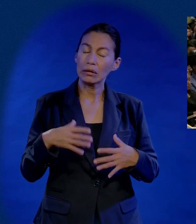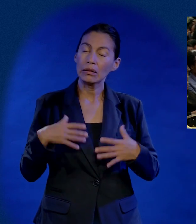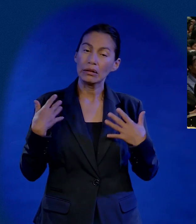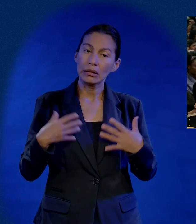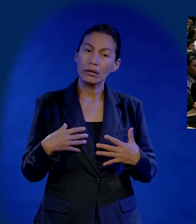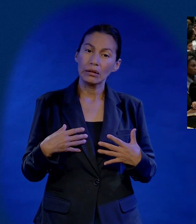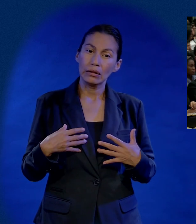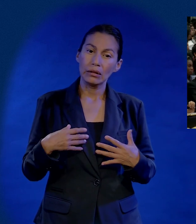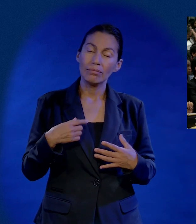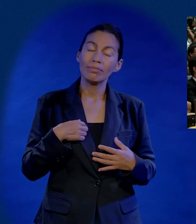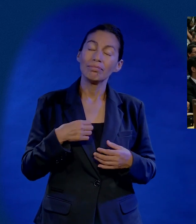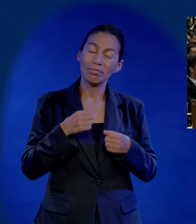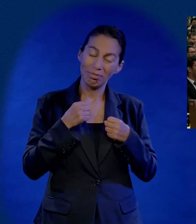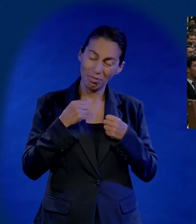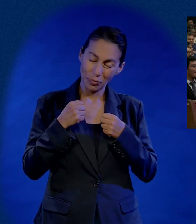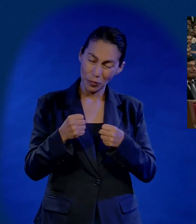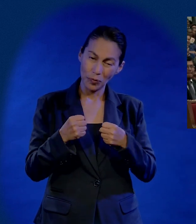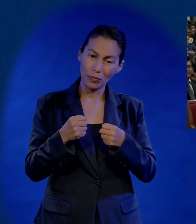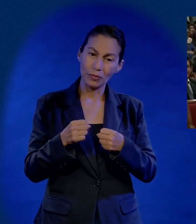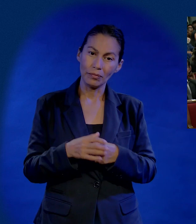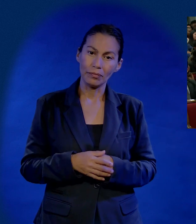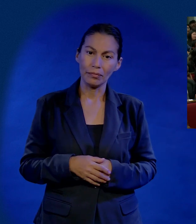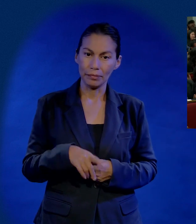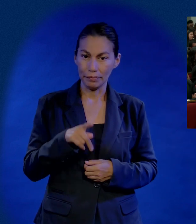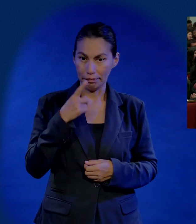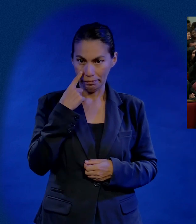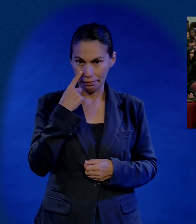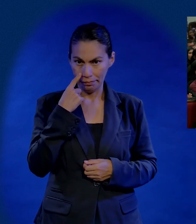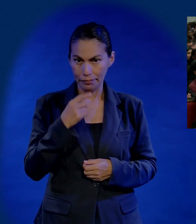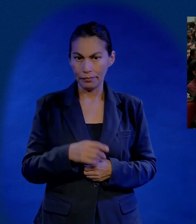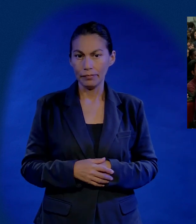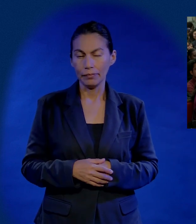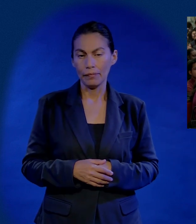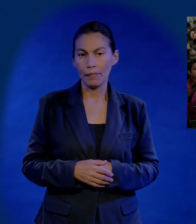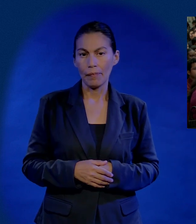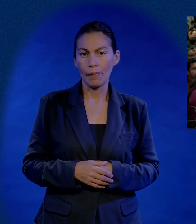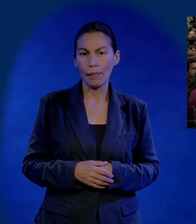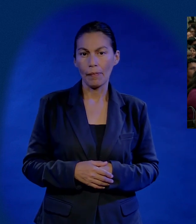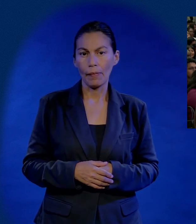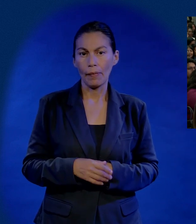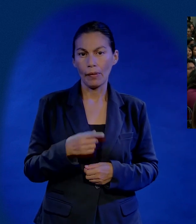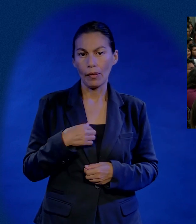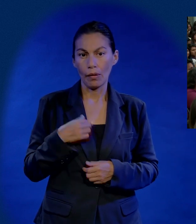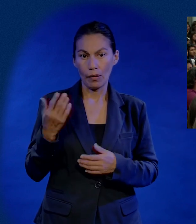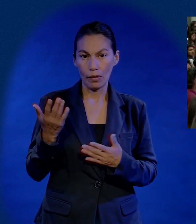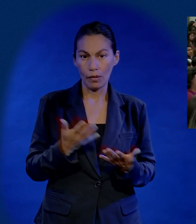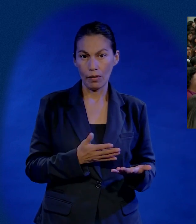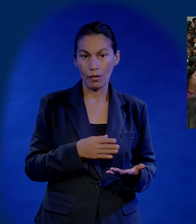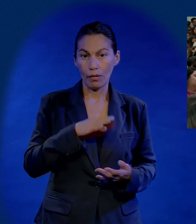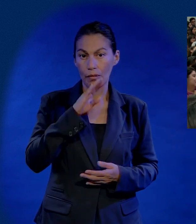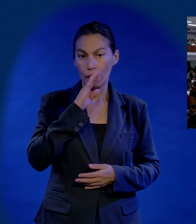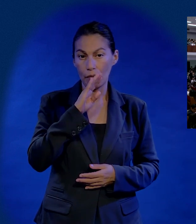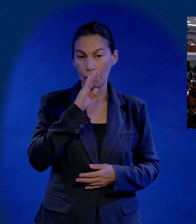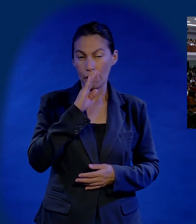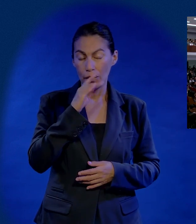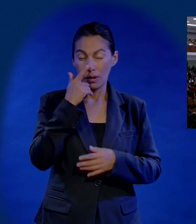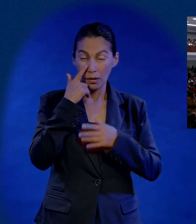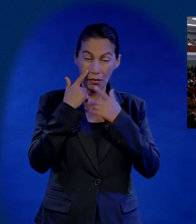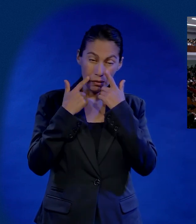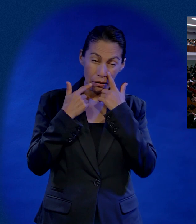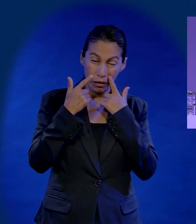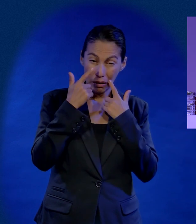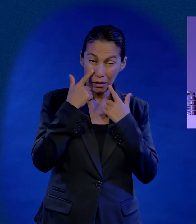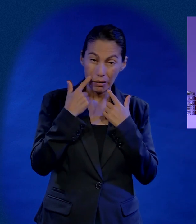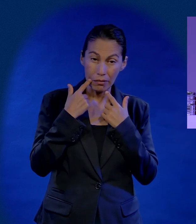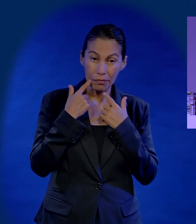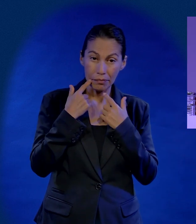paliza más grande de mi vida. Yo iba convencido a eso. Pero fíjese lo que pasó. Cuando llegué, mi mamá